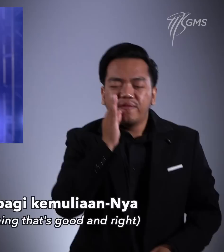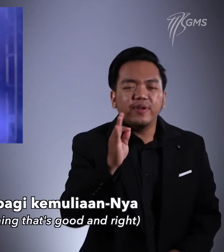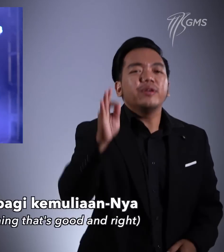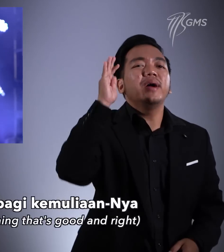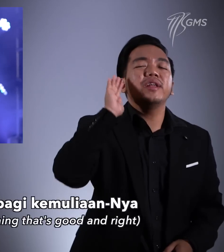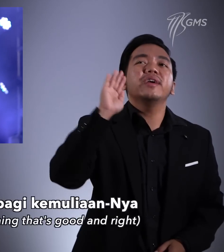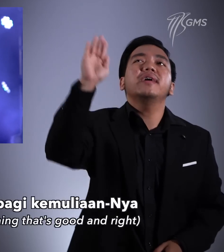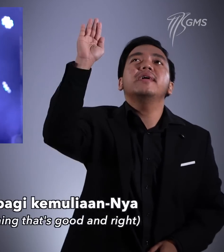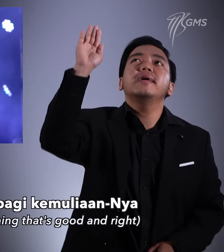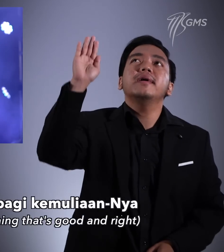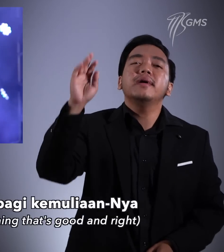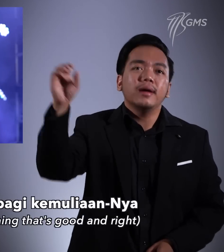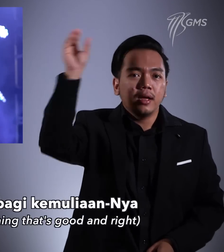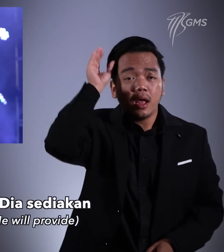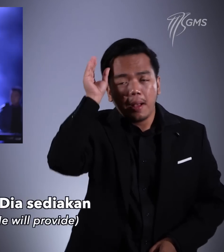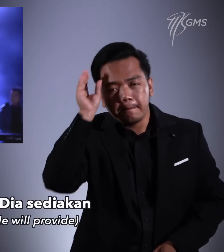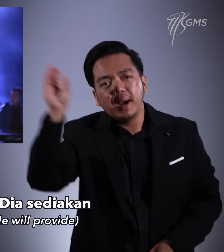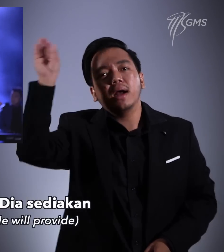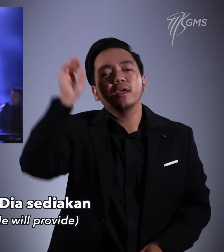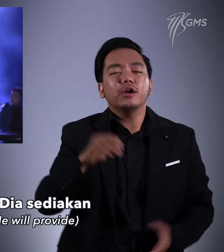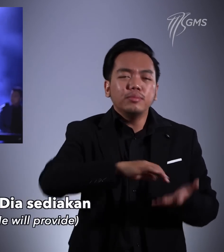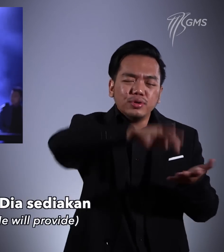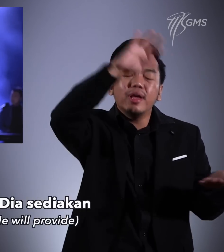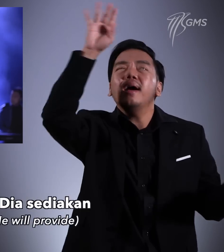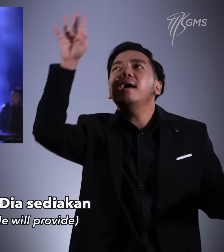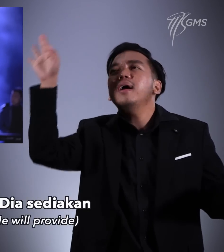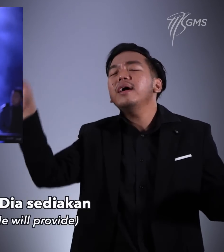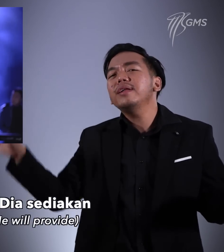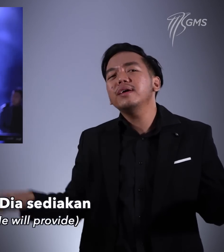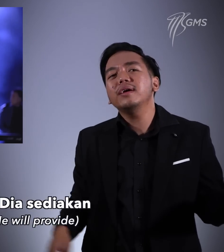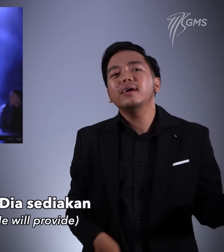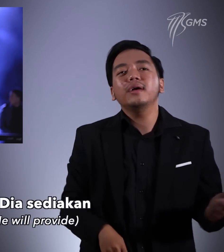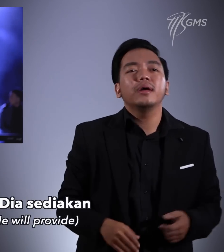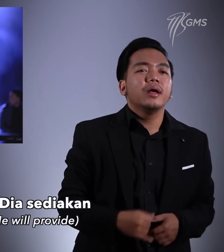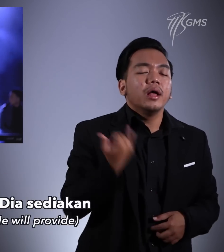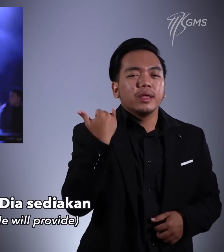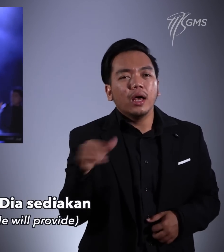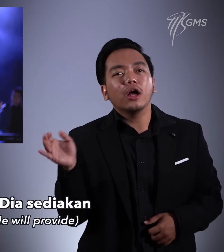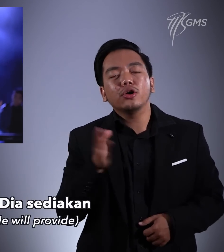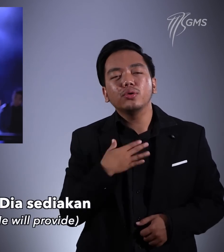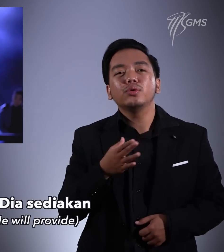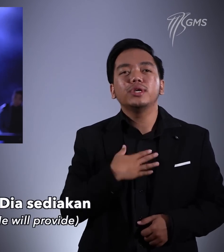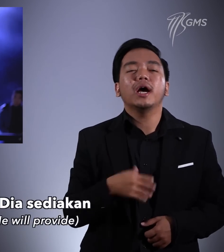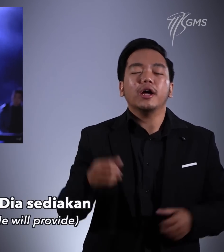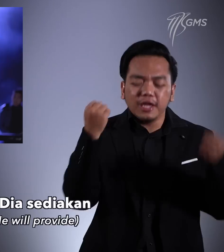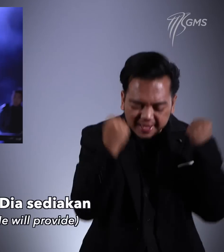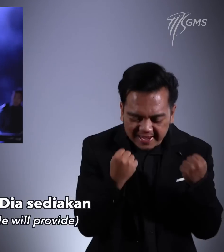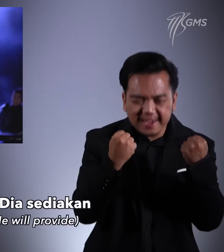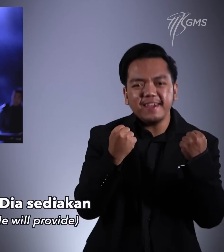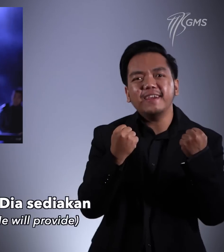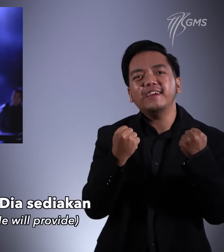seturut firman-Nya bagi kemuliaan-Nya. Yang ku